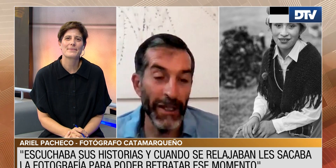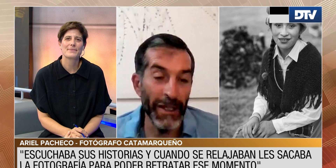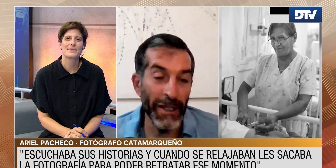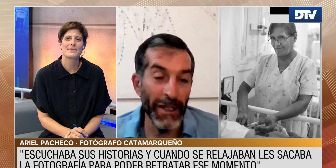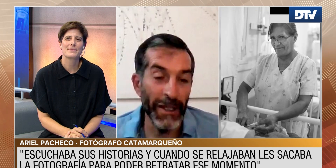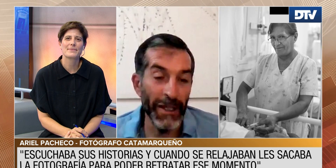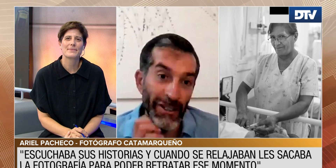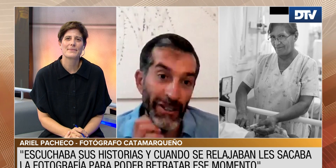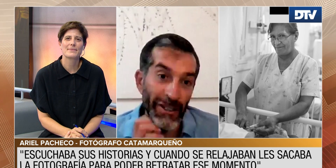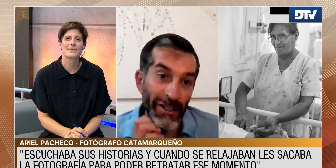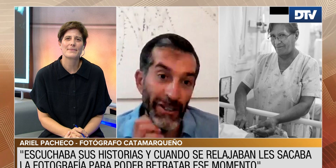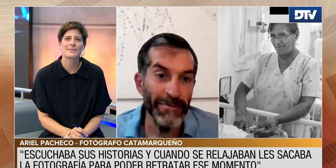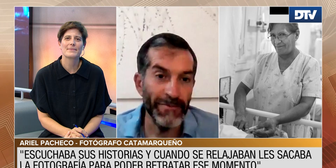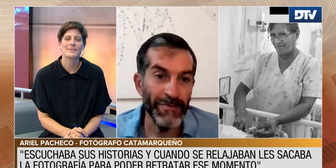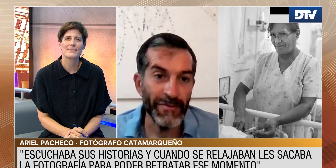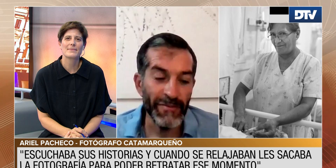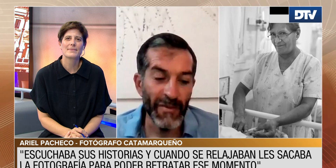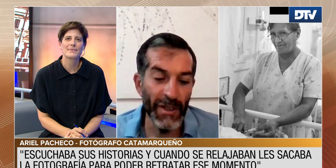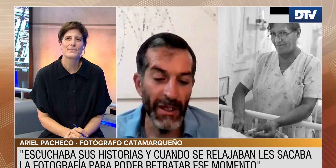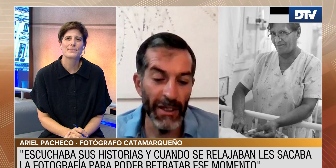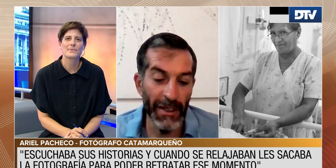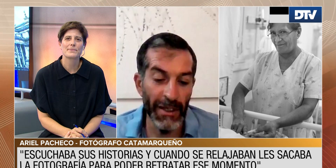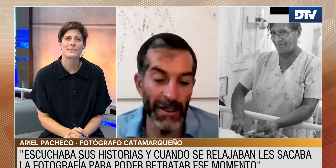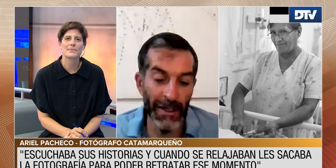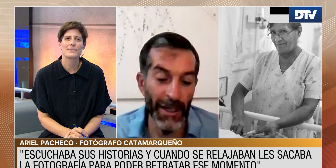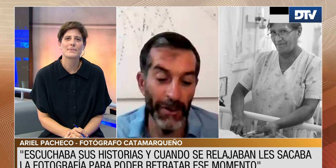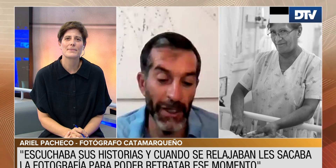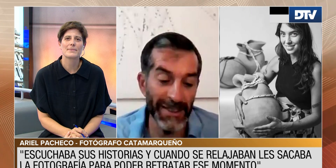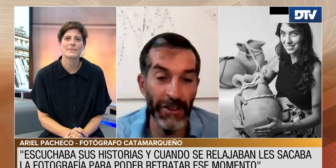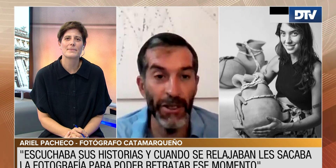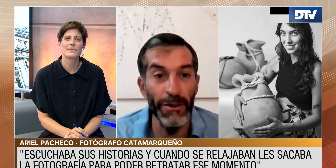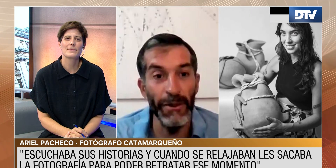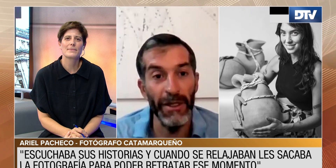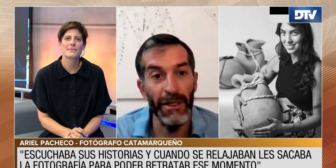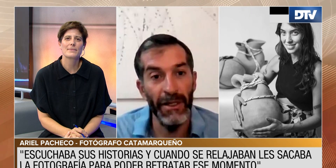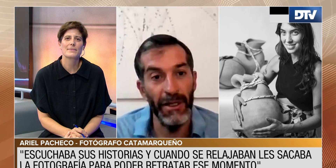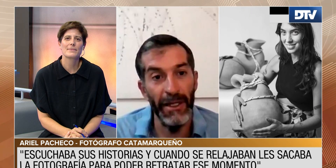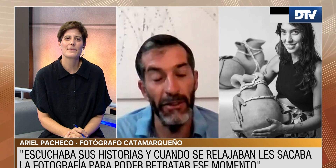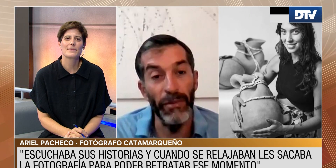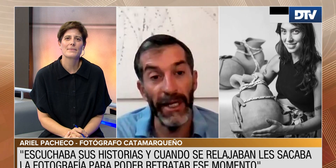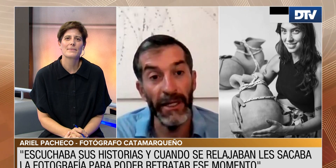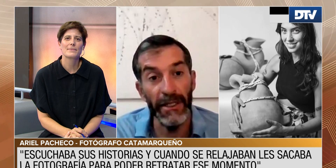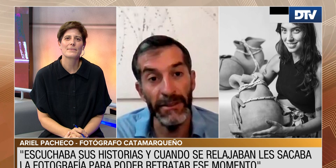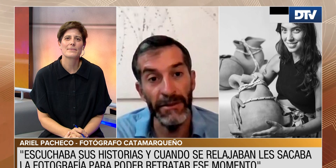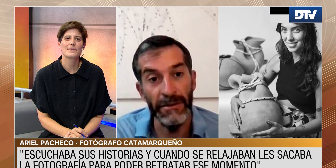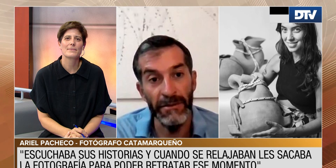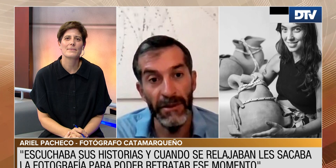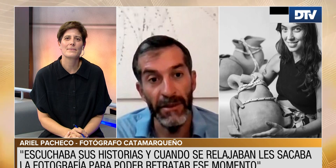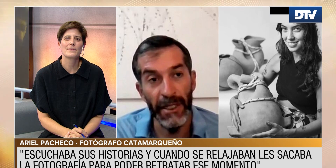Sí, por ahí de la señora más grande, la vi, una señora que vive en